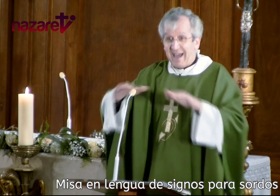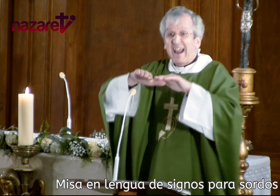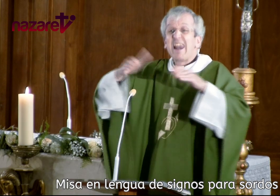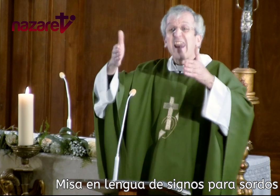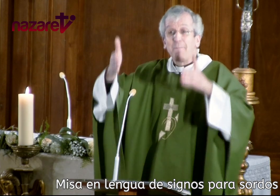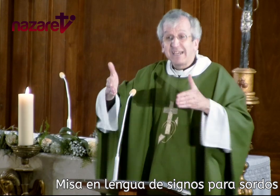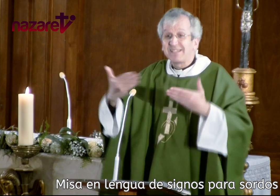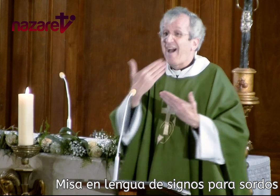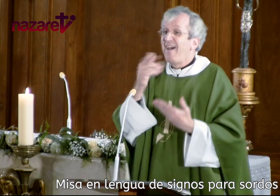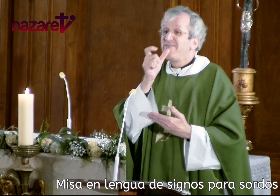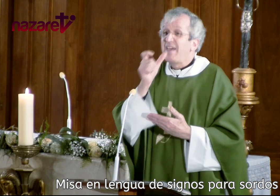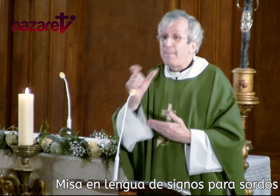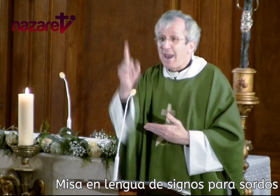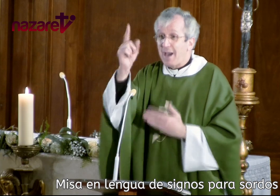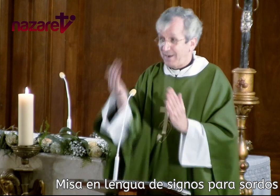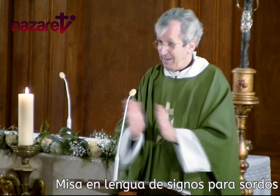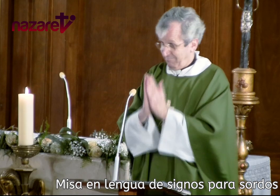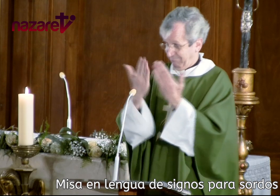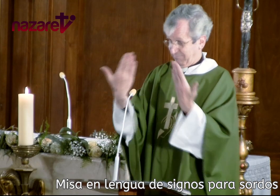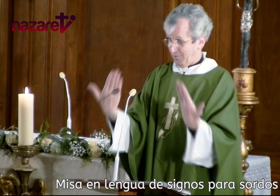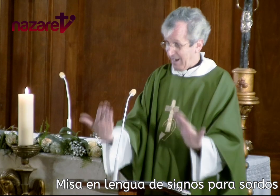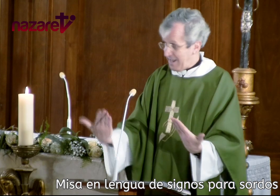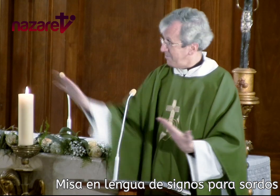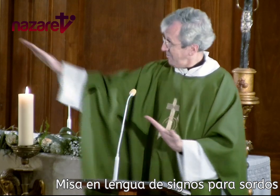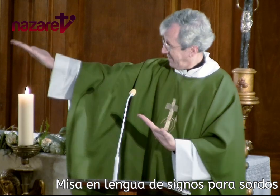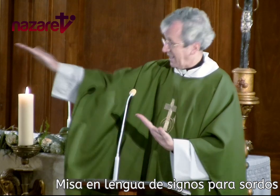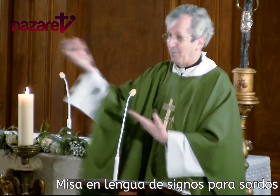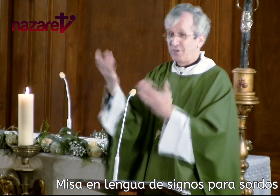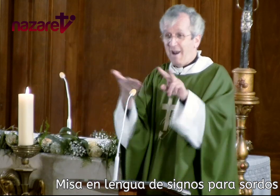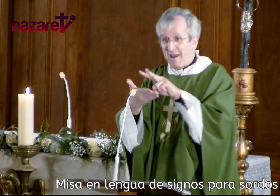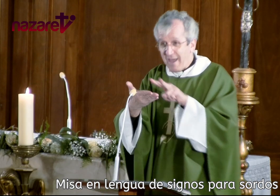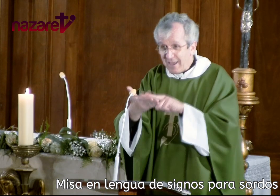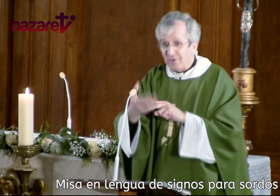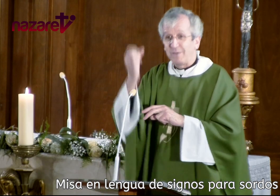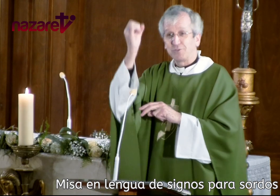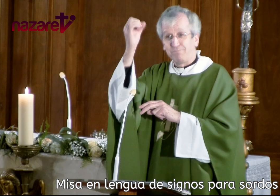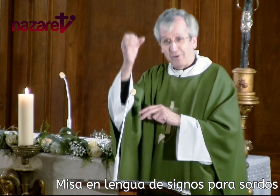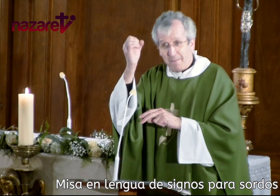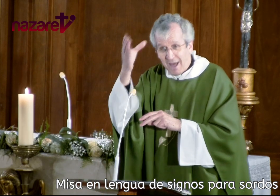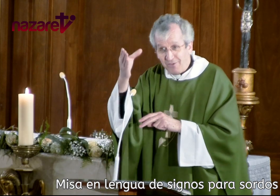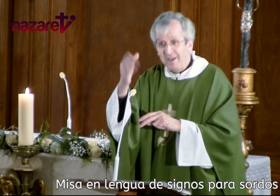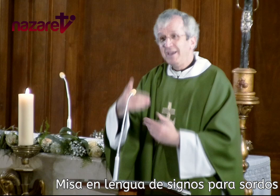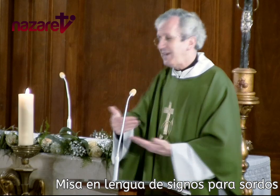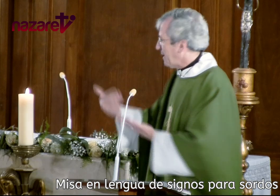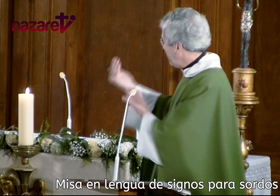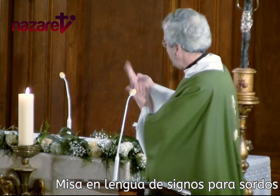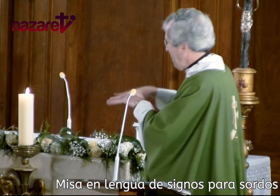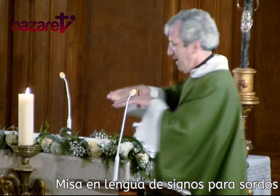la mesa de la palabra con el libro que hemos leído que hemos proclamado y también el